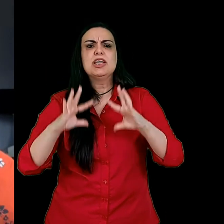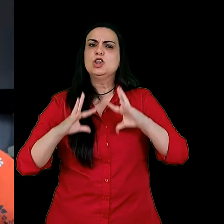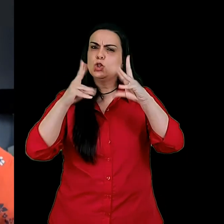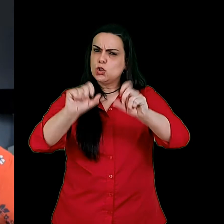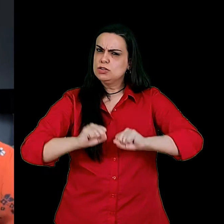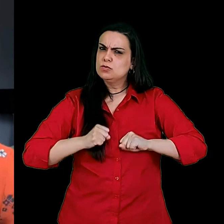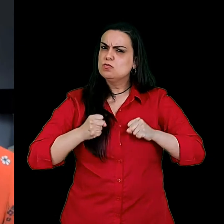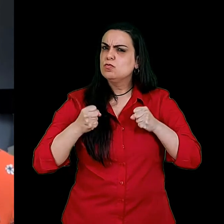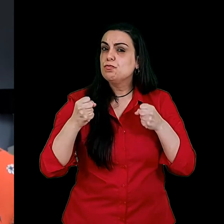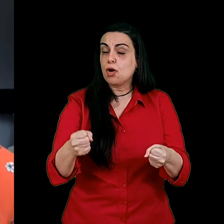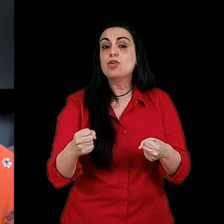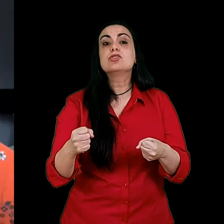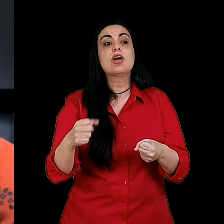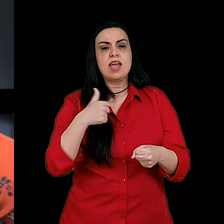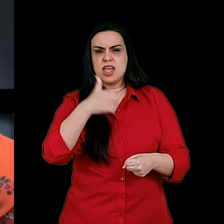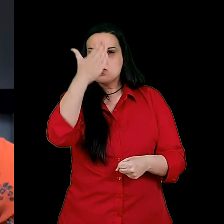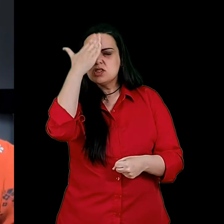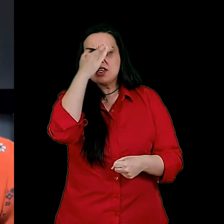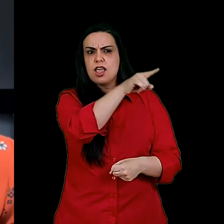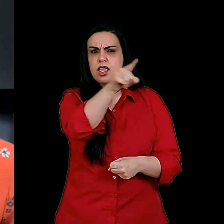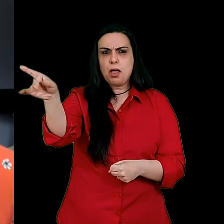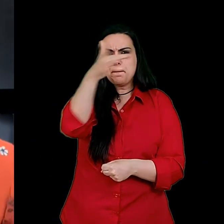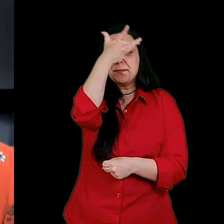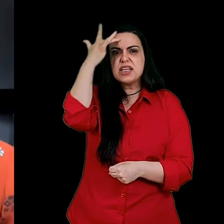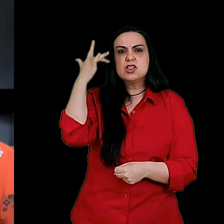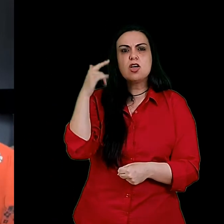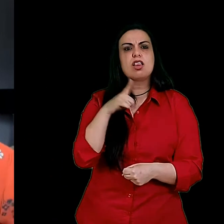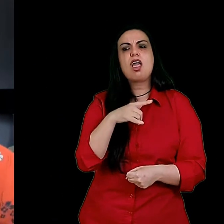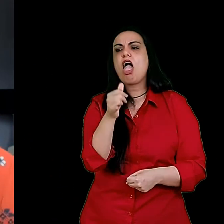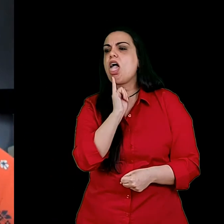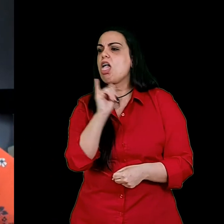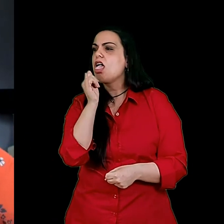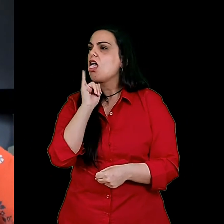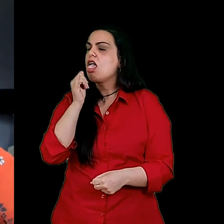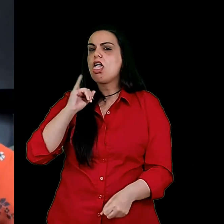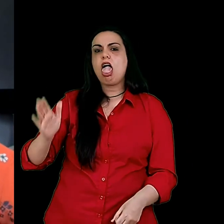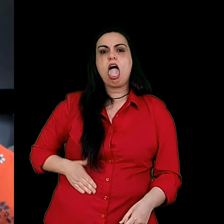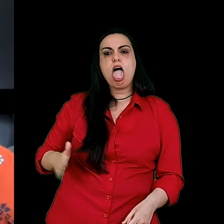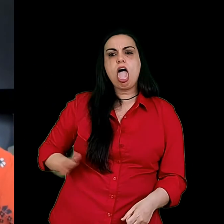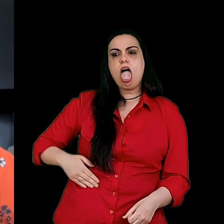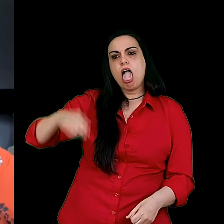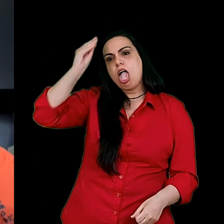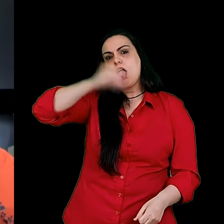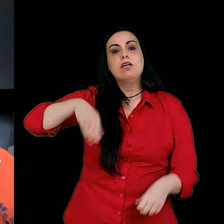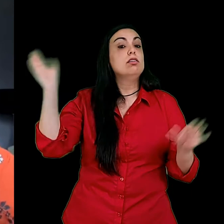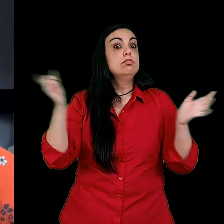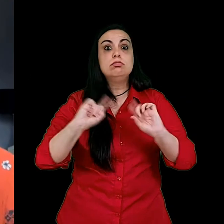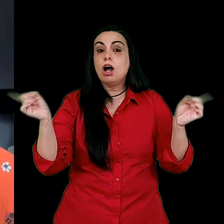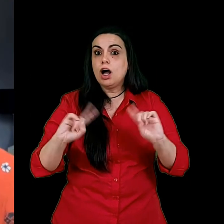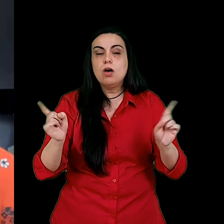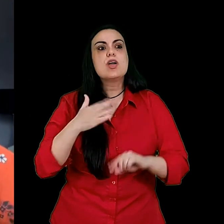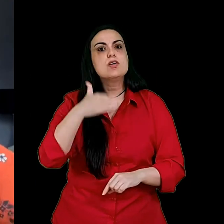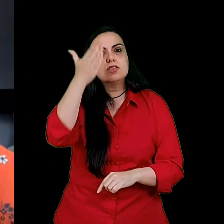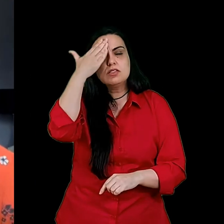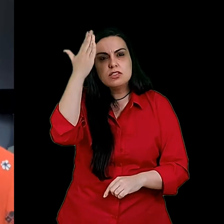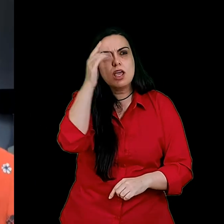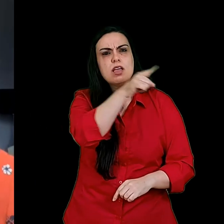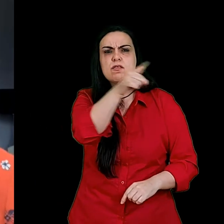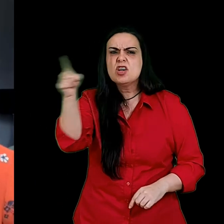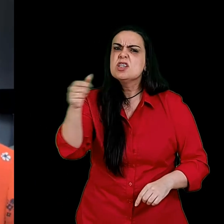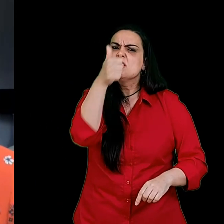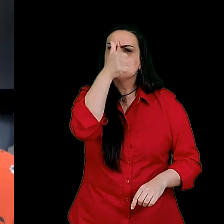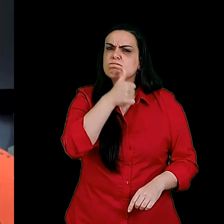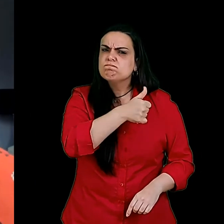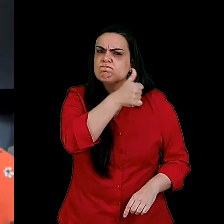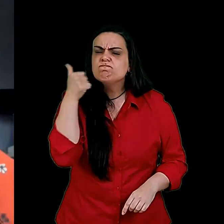desocupados, não. Eu sei que eu estou me dirigindo agora a uma quantidade de gente que está renunciando,